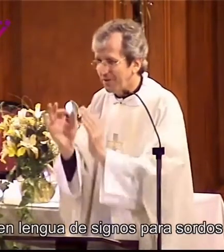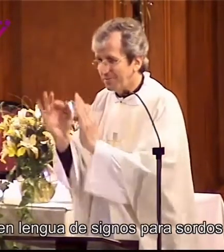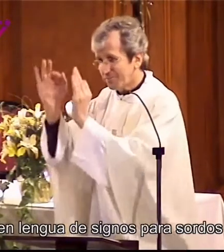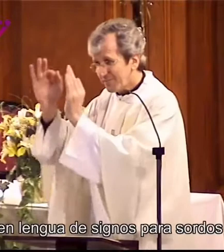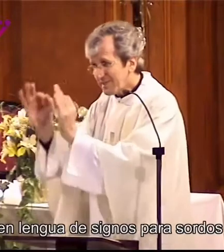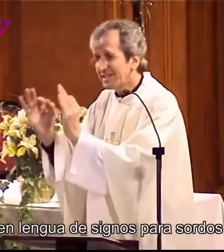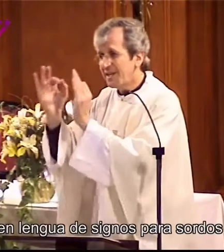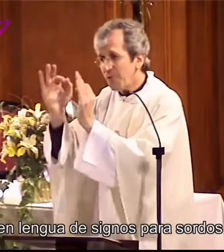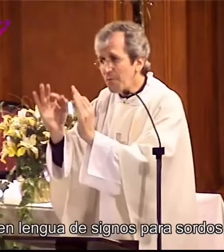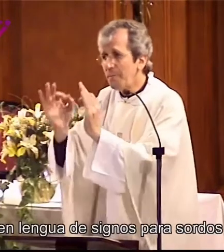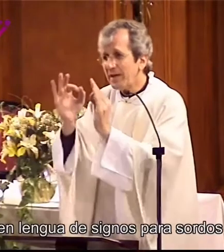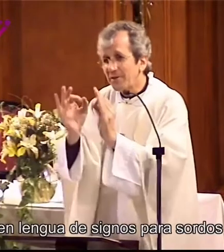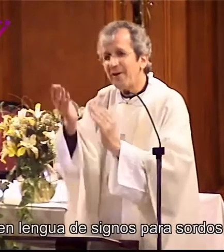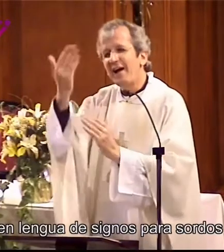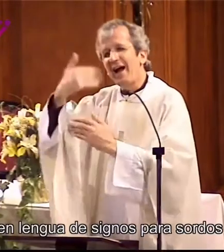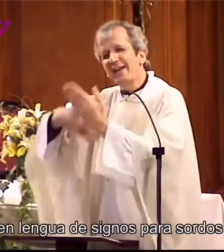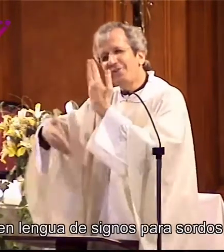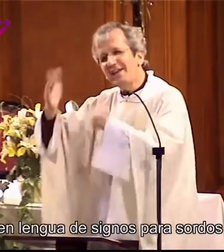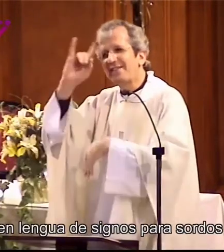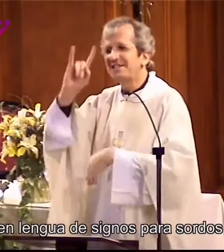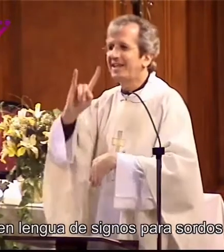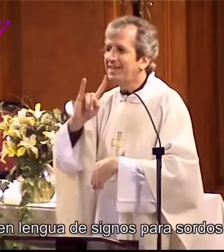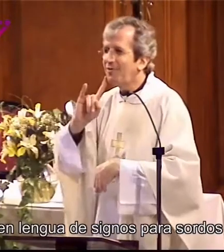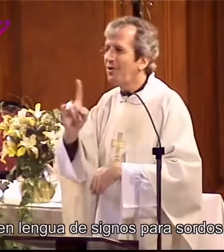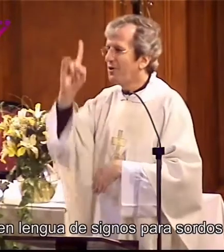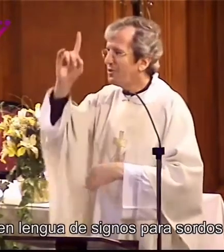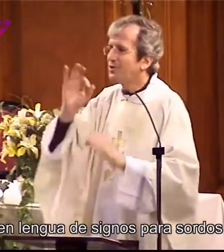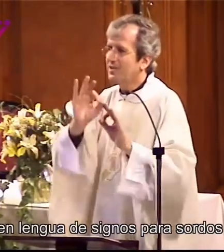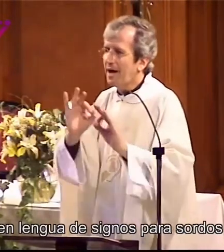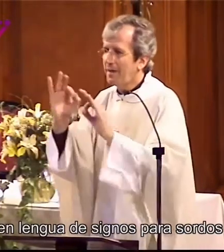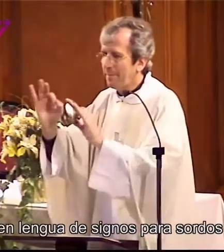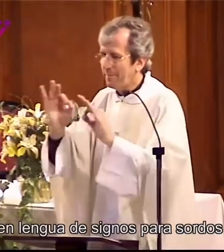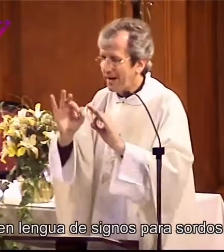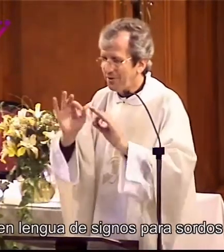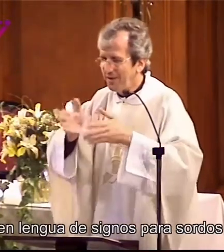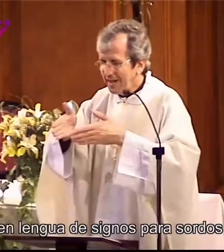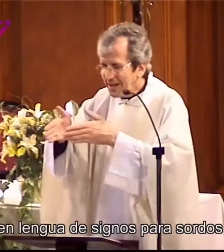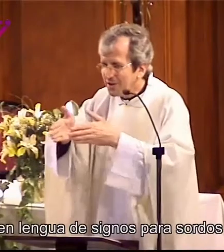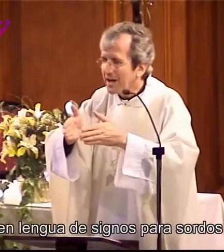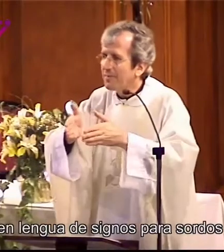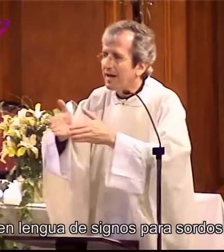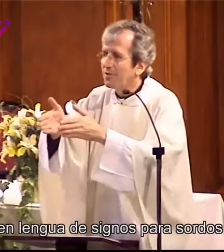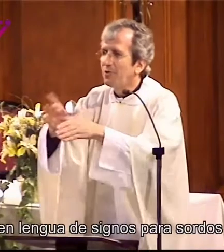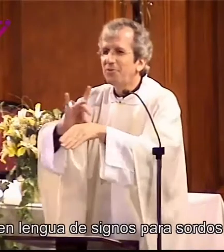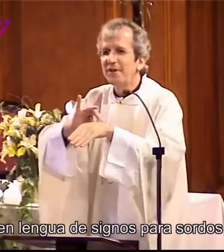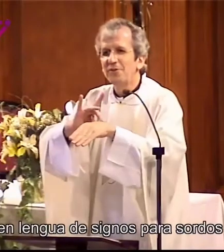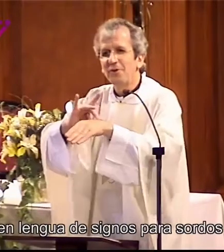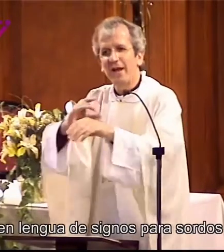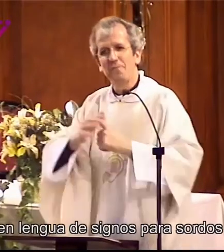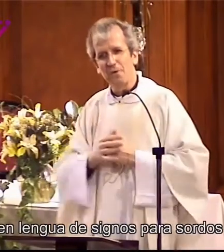se fue cumpliendo aquello que ya desde antiguo Dios había preparado y Dios había ido conduciendo el pueblo